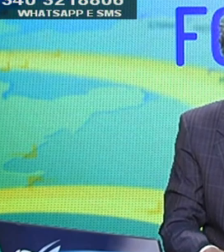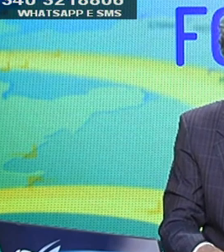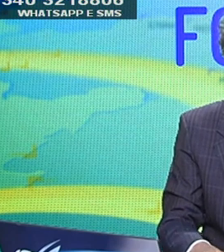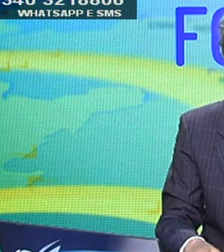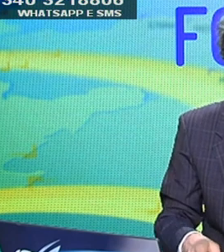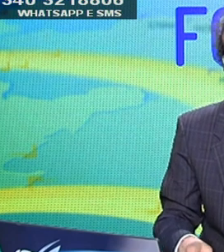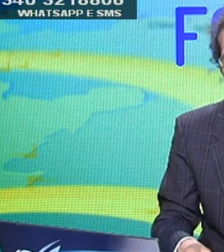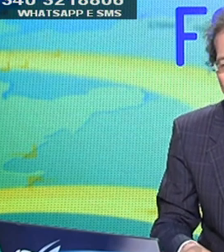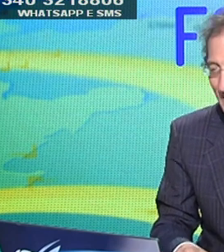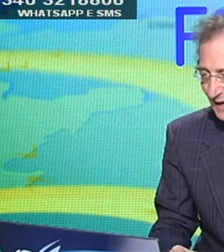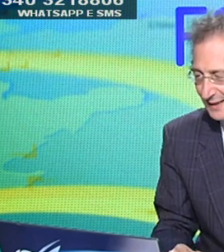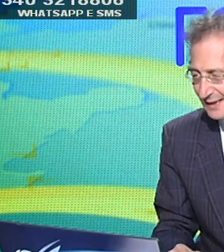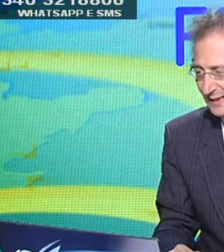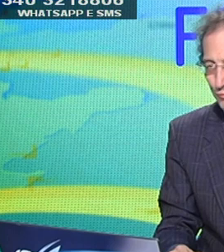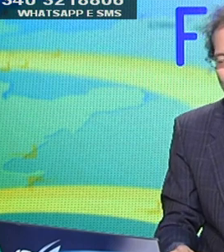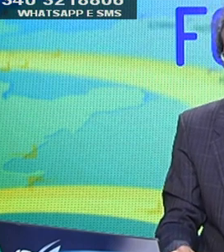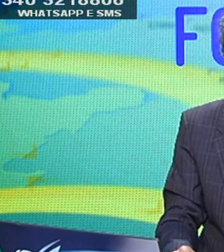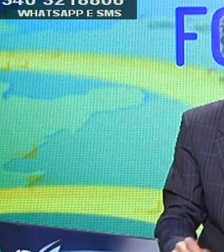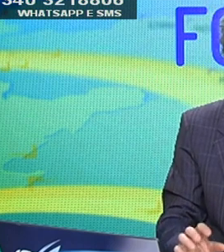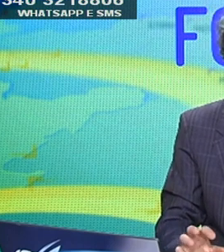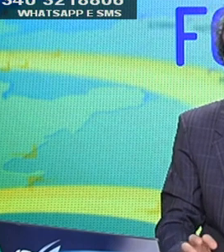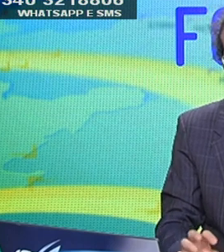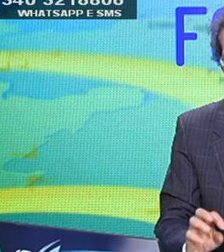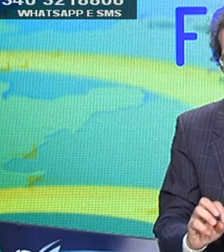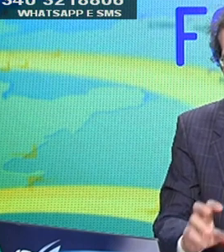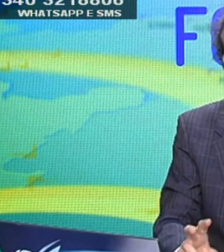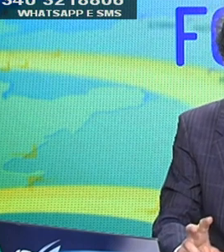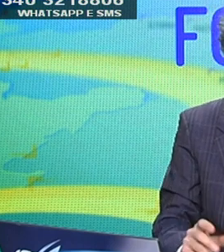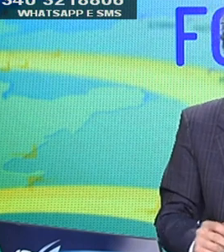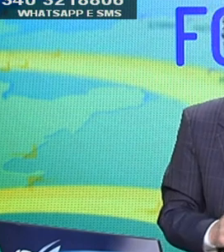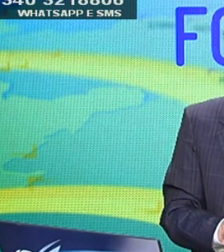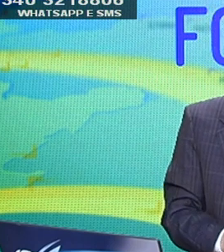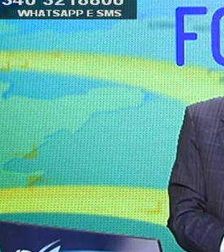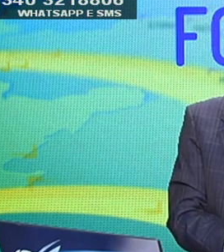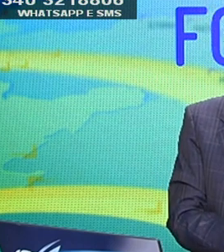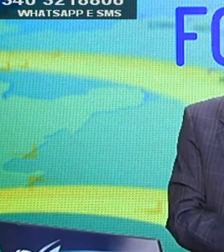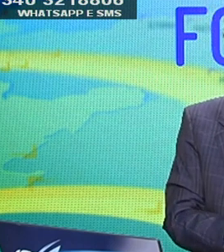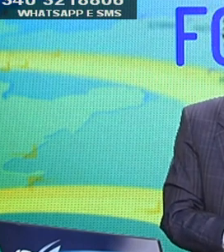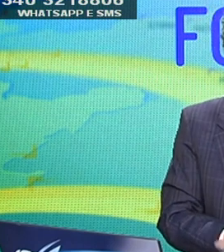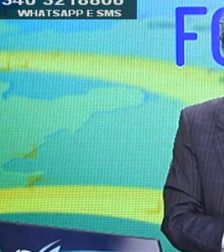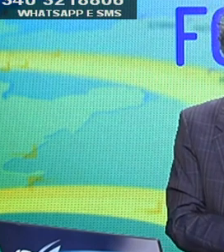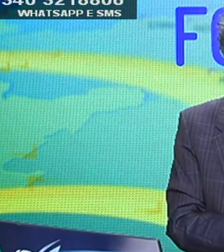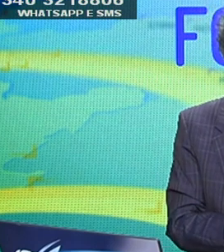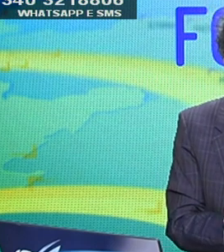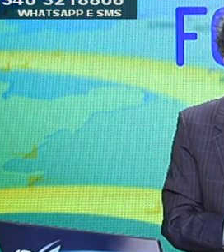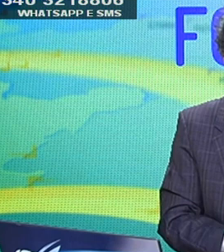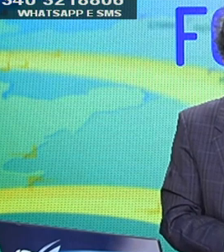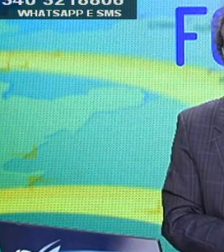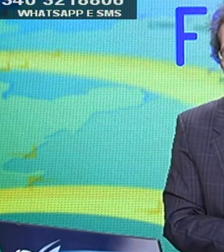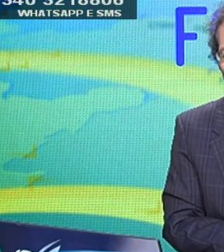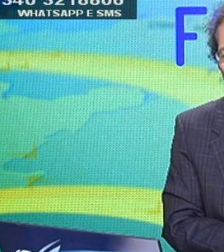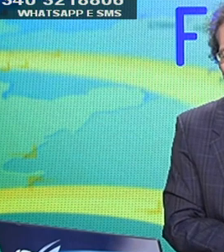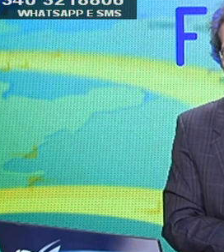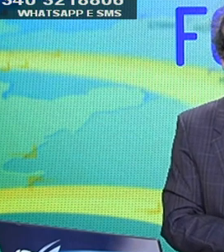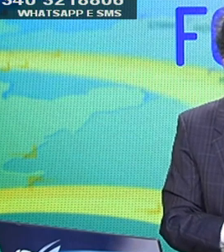lavoro, parleremo di economia anche, in un certo senso. Anticipiamo un po' quello che riguarda la cassa integrazione e